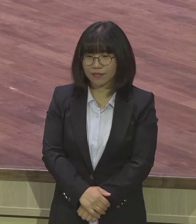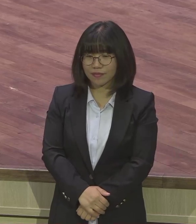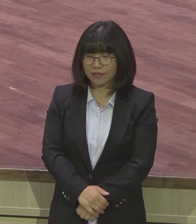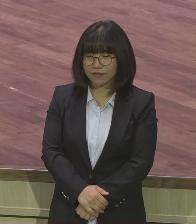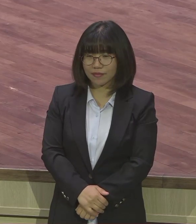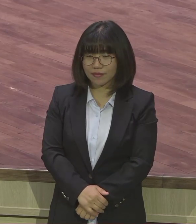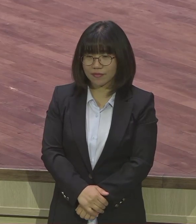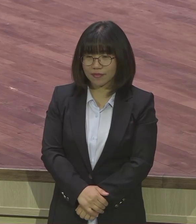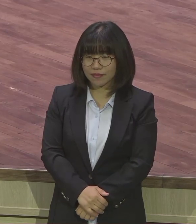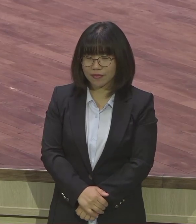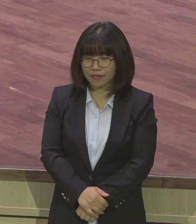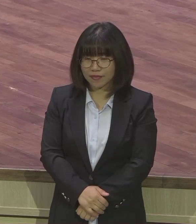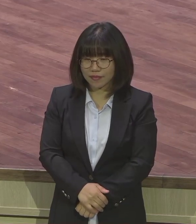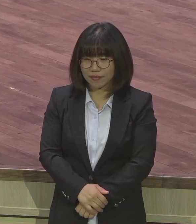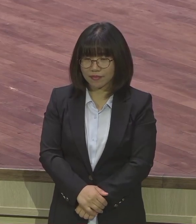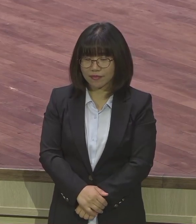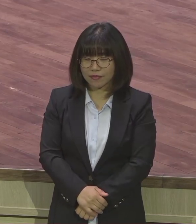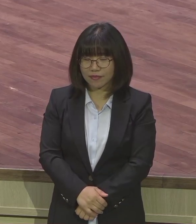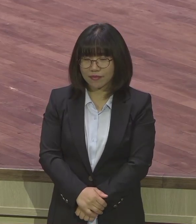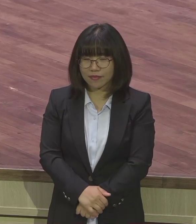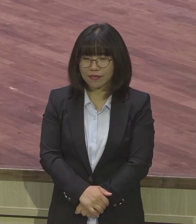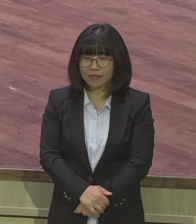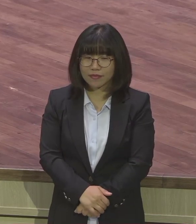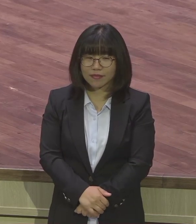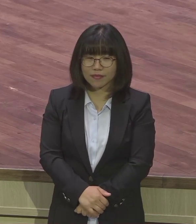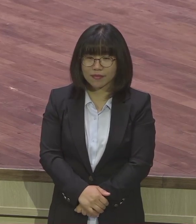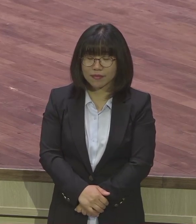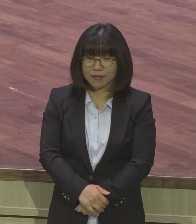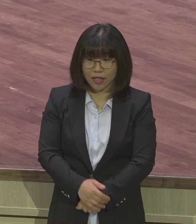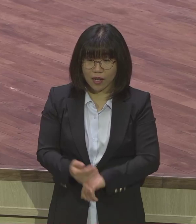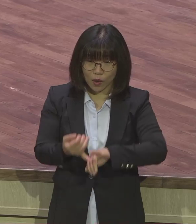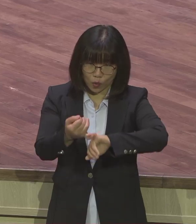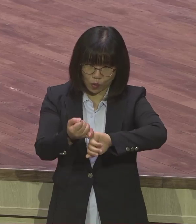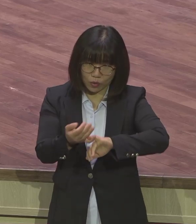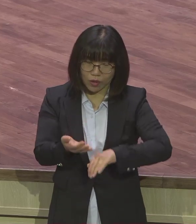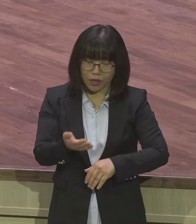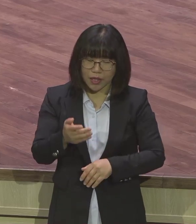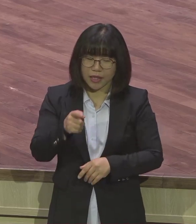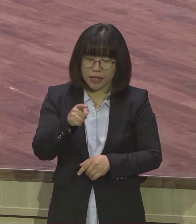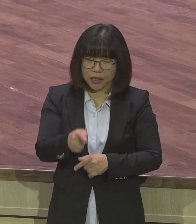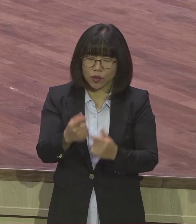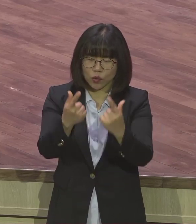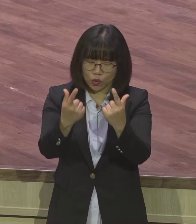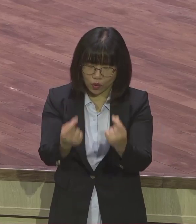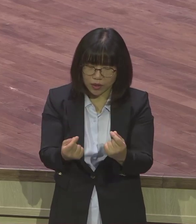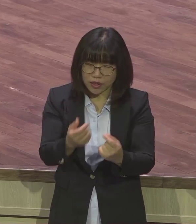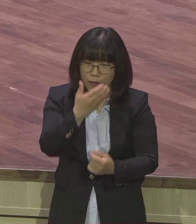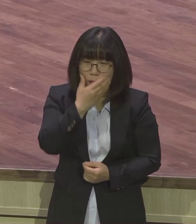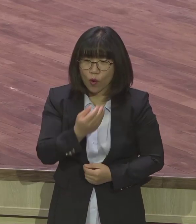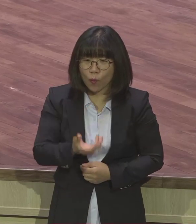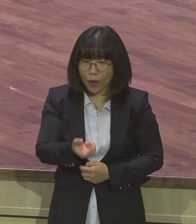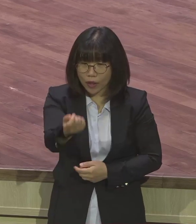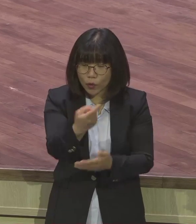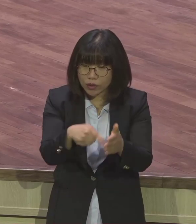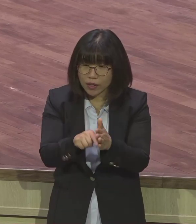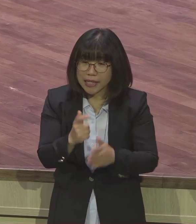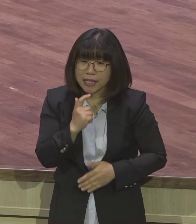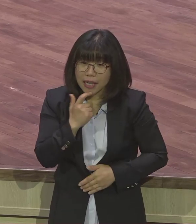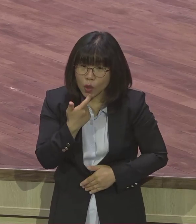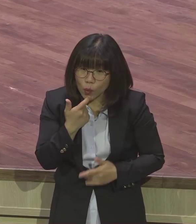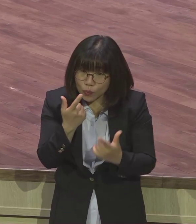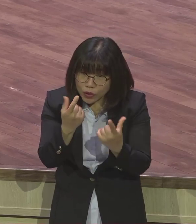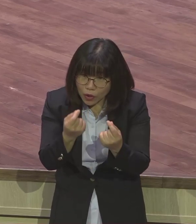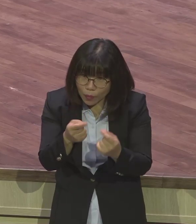왜 성경에 이런 말씀이 나오느냐. 여러분 자신이 이 축복을 좀 받으라고. 야곱처럼 축복의 통로가